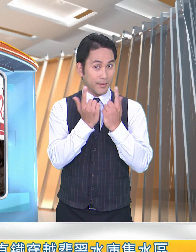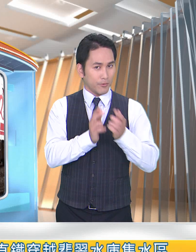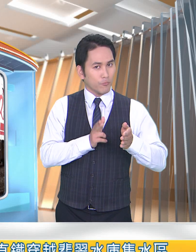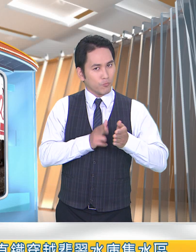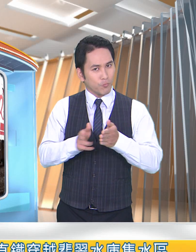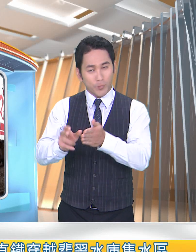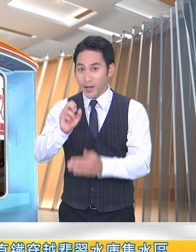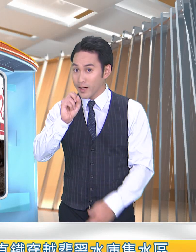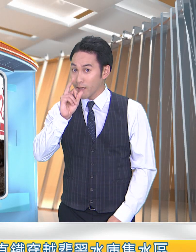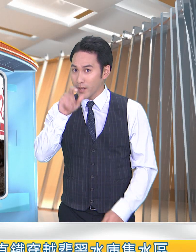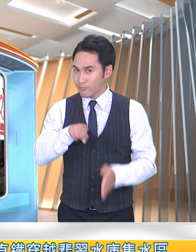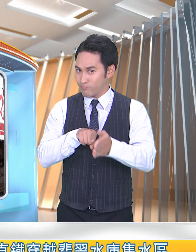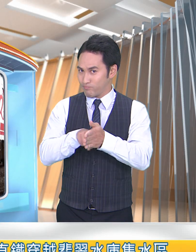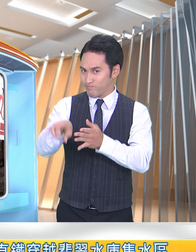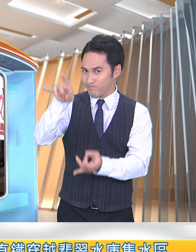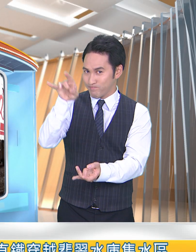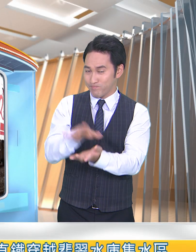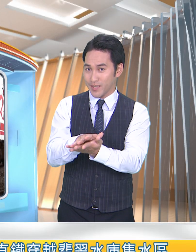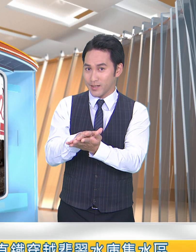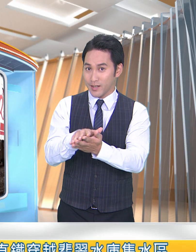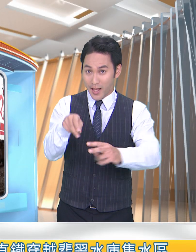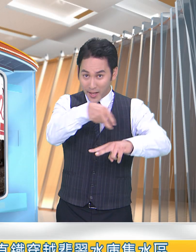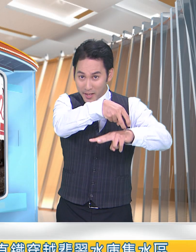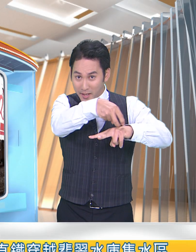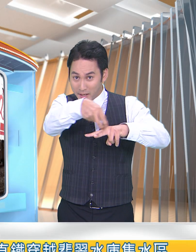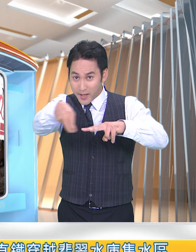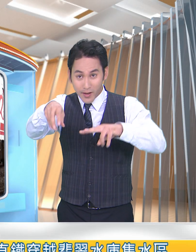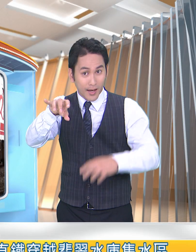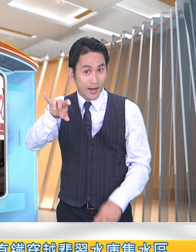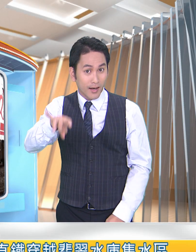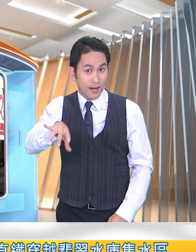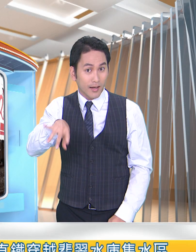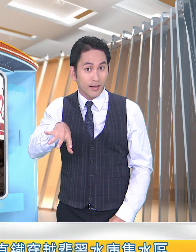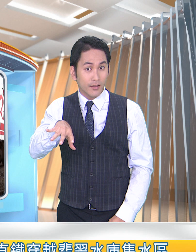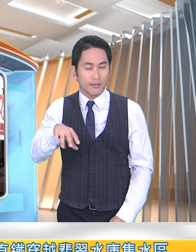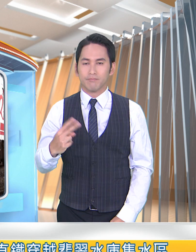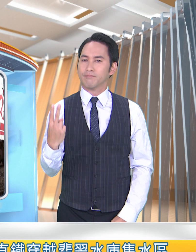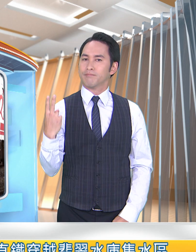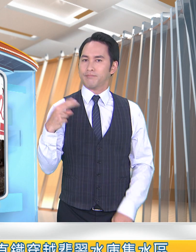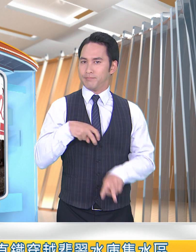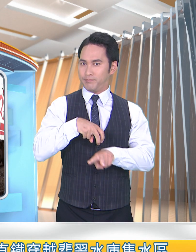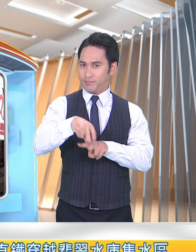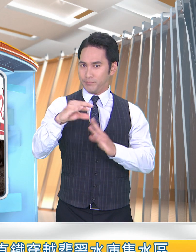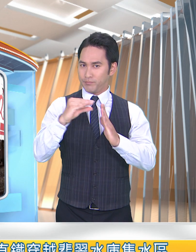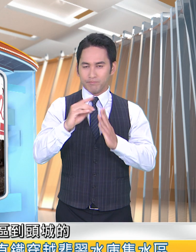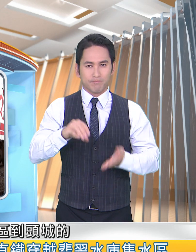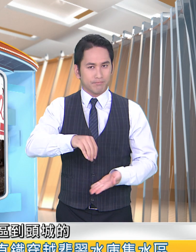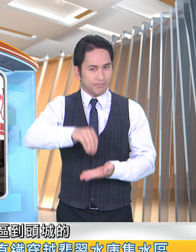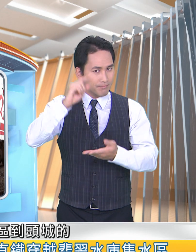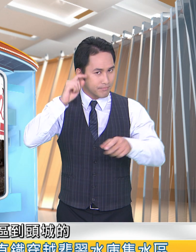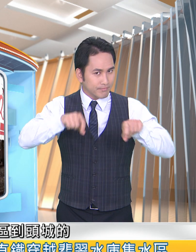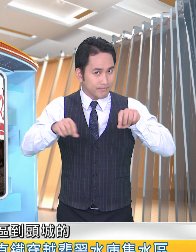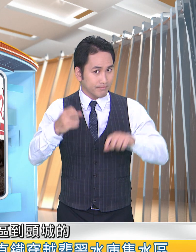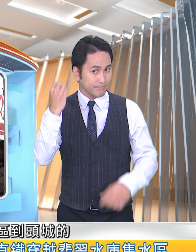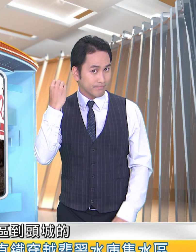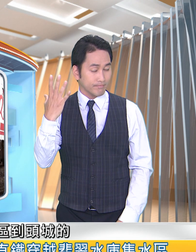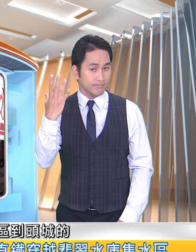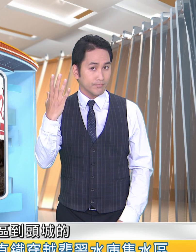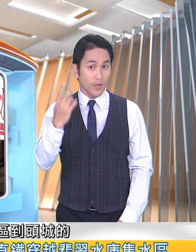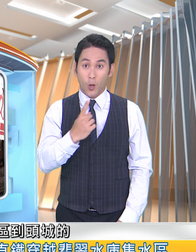针对北宜直铁的路线，铁道局24号决定以穿越翡翠水库集水区